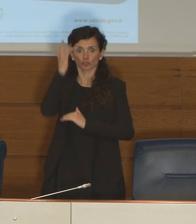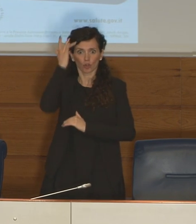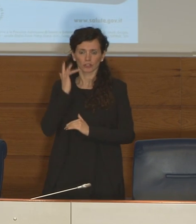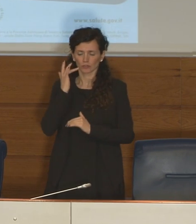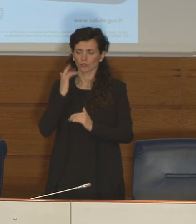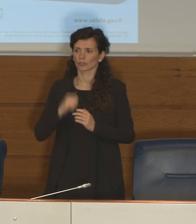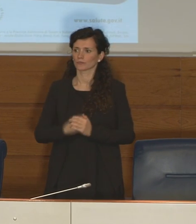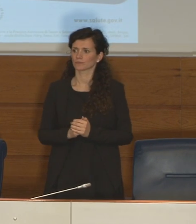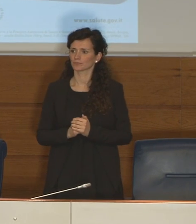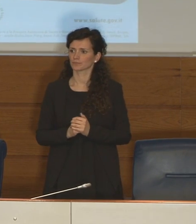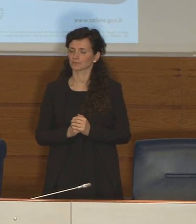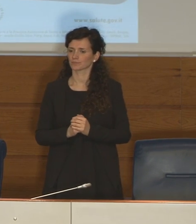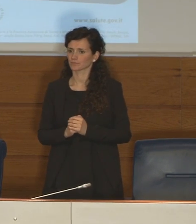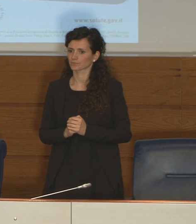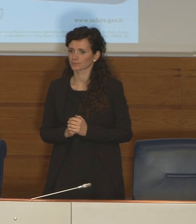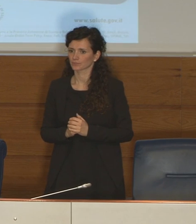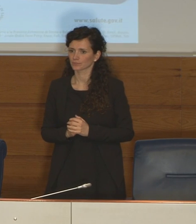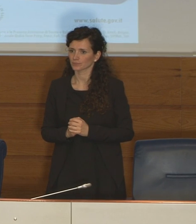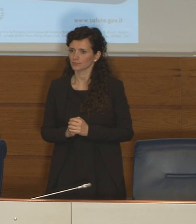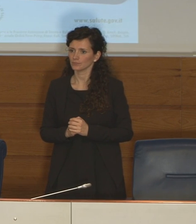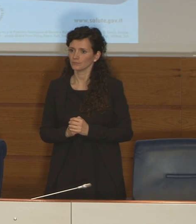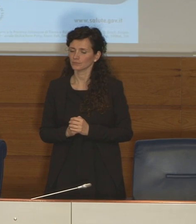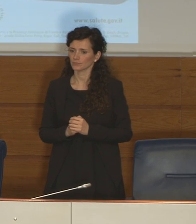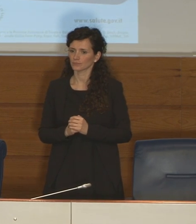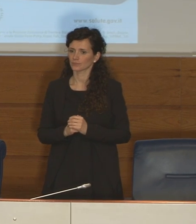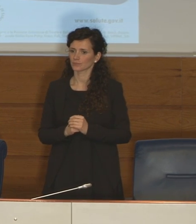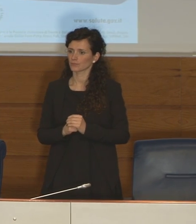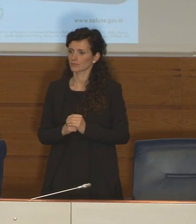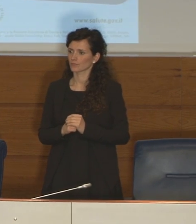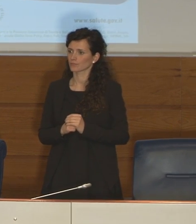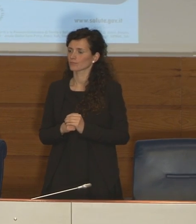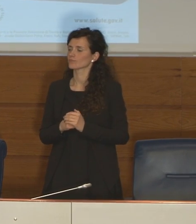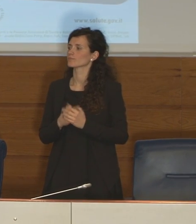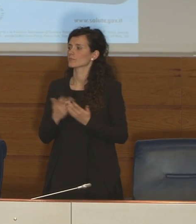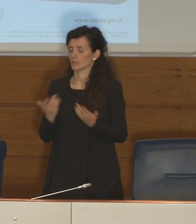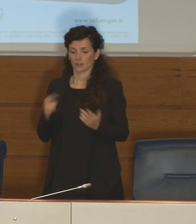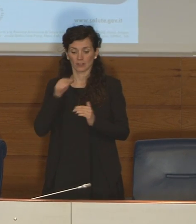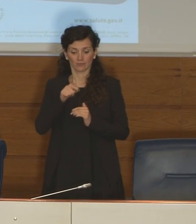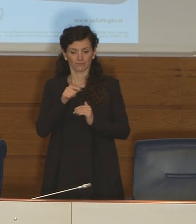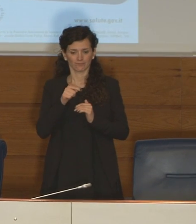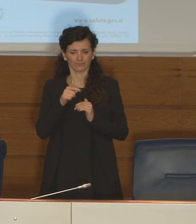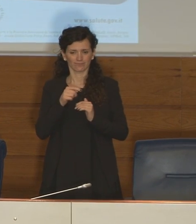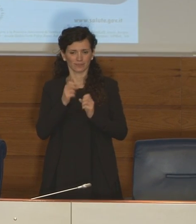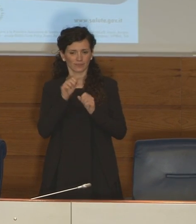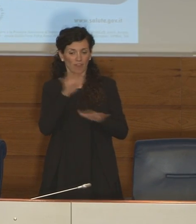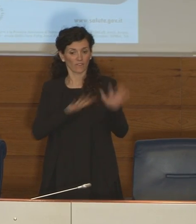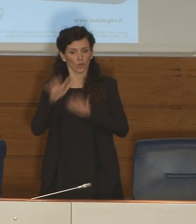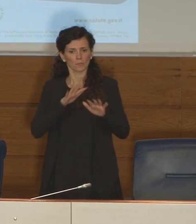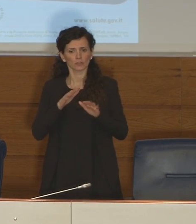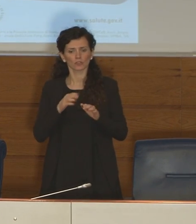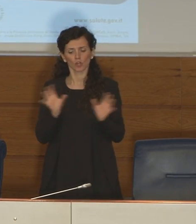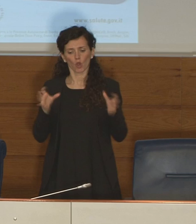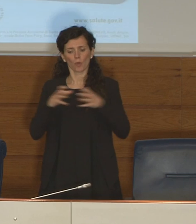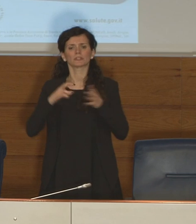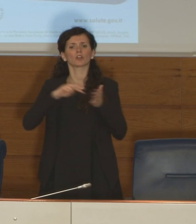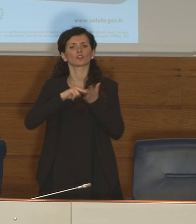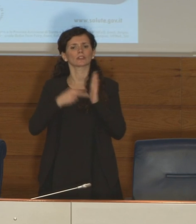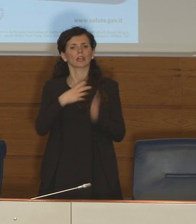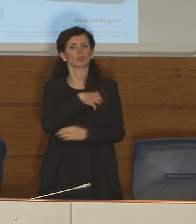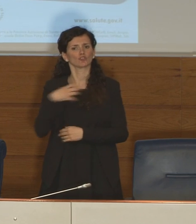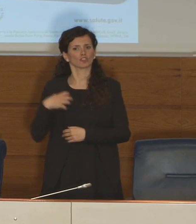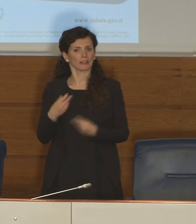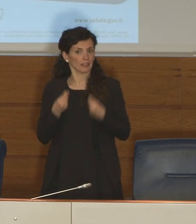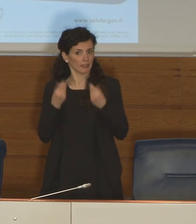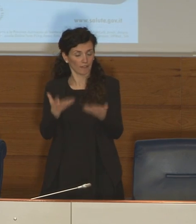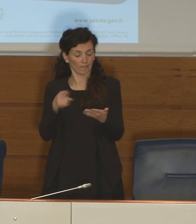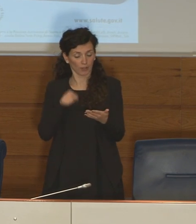allora le indicazioni nascono dal comitato tecnico scientifico che si